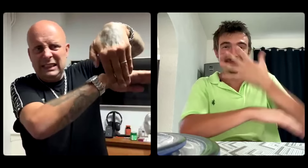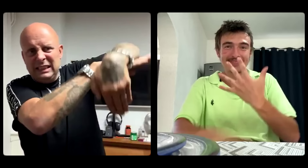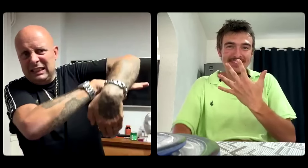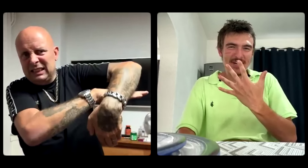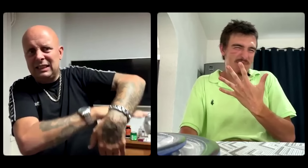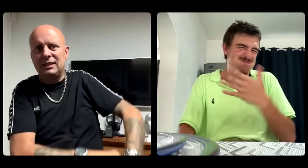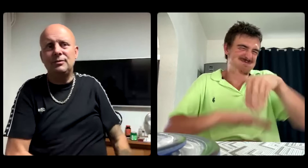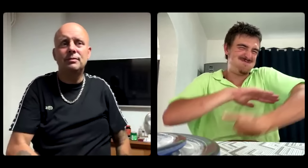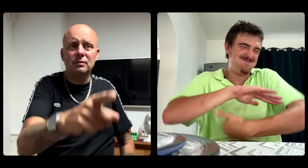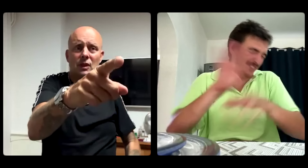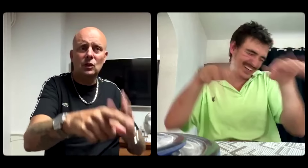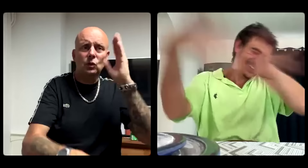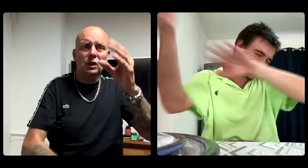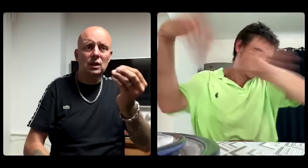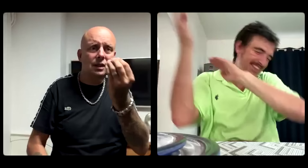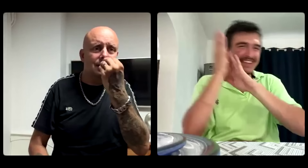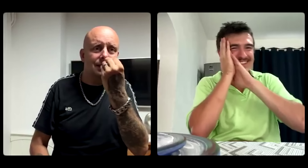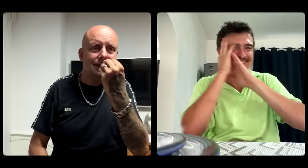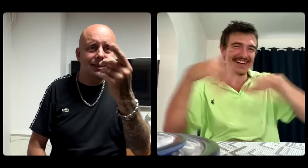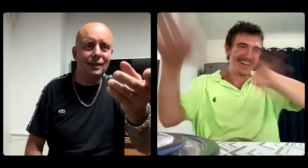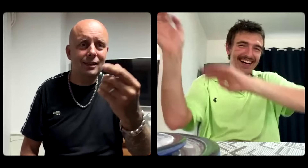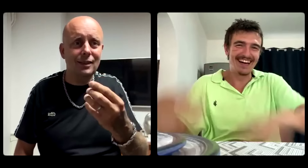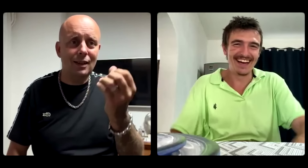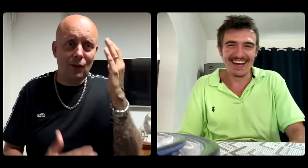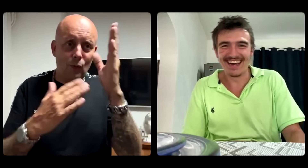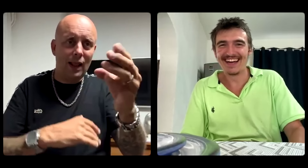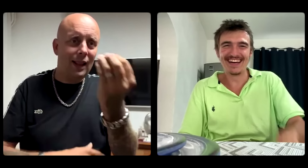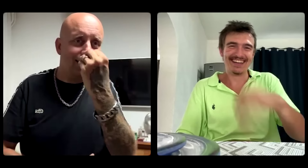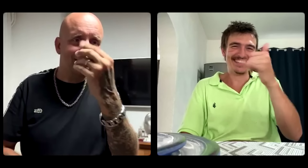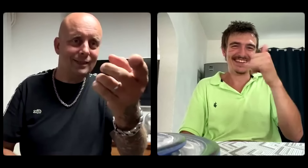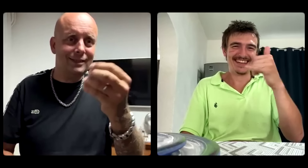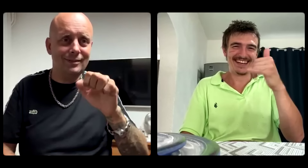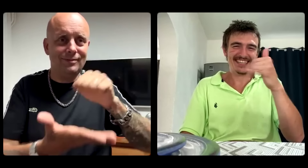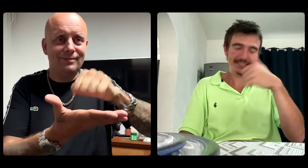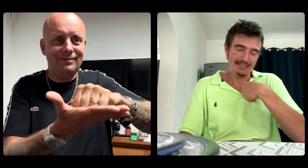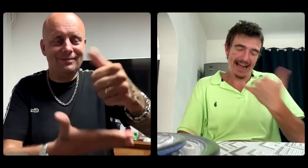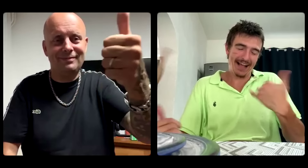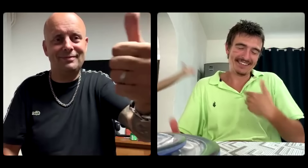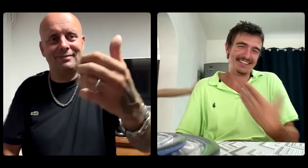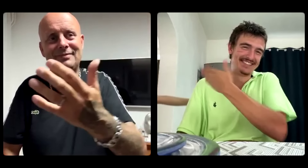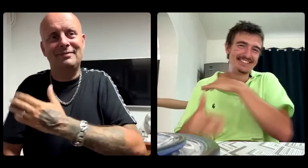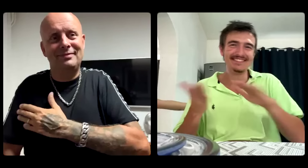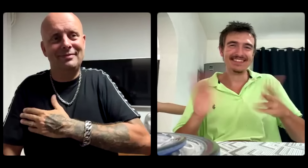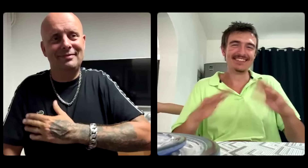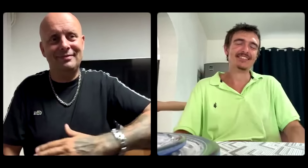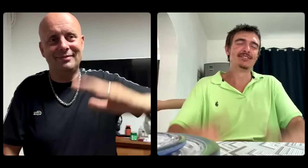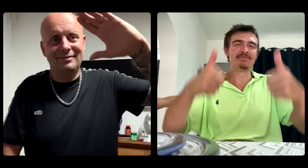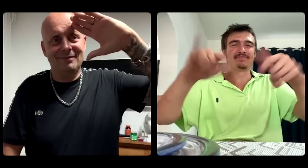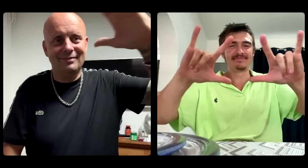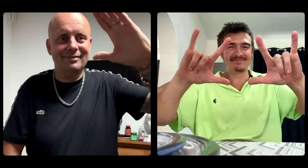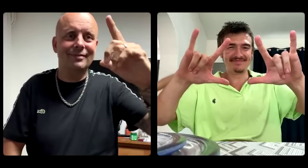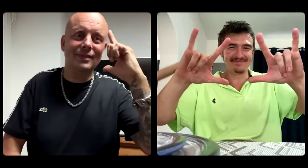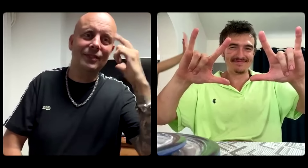Nee, niet vandaag. Nee.